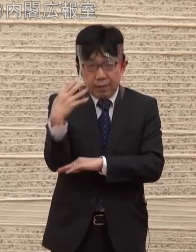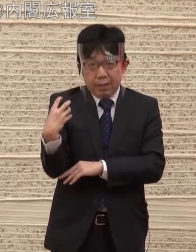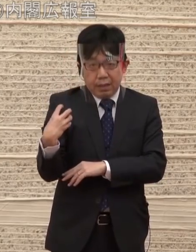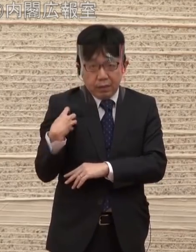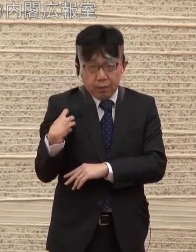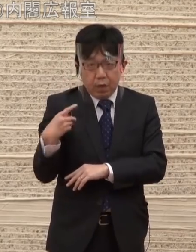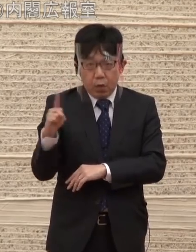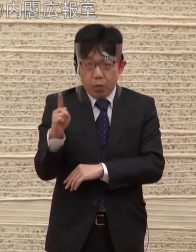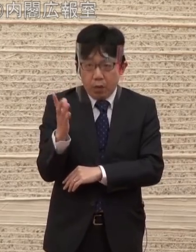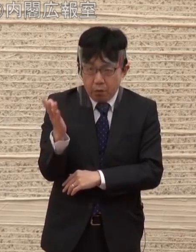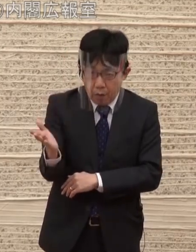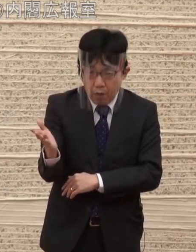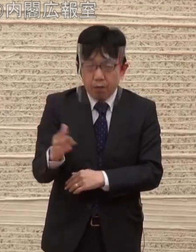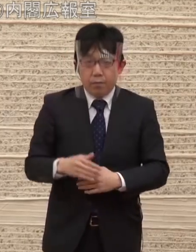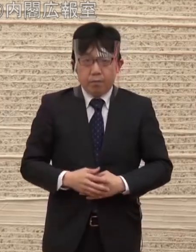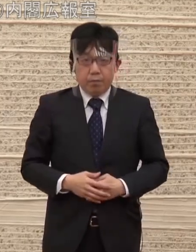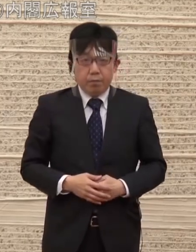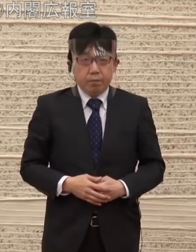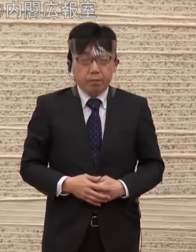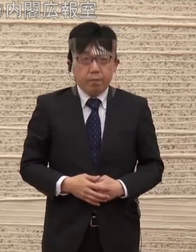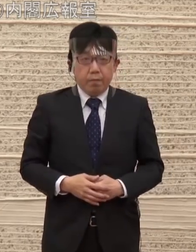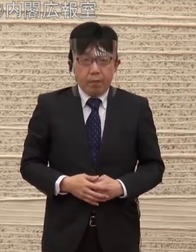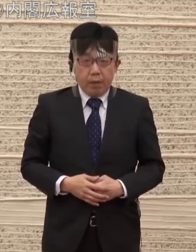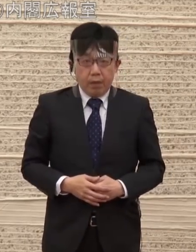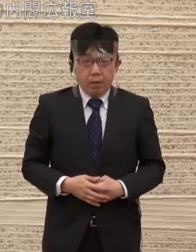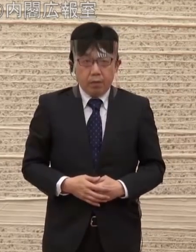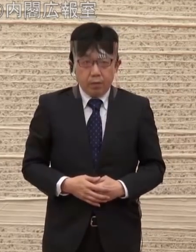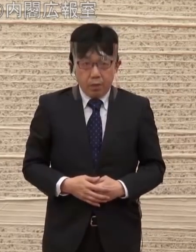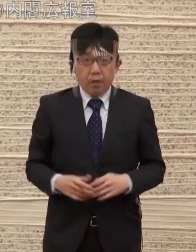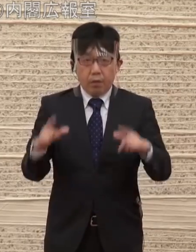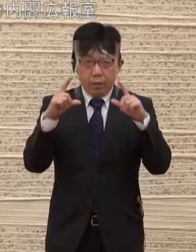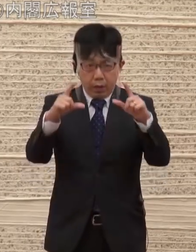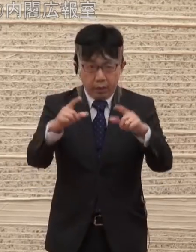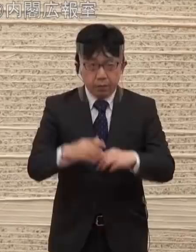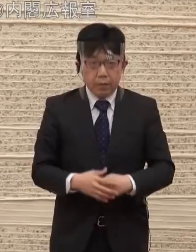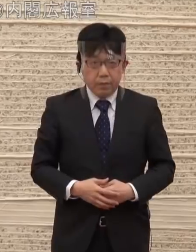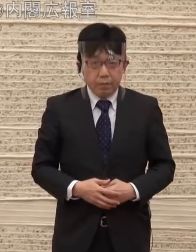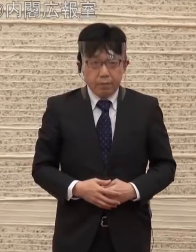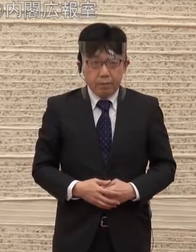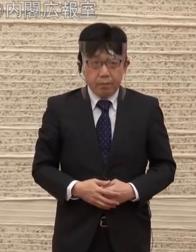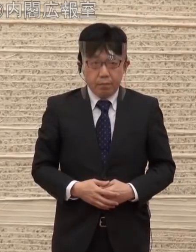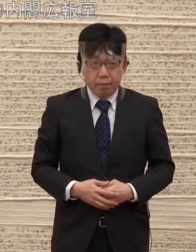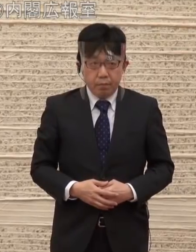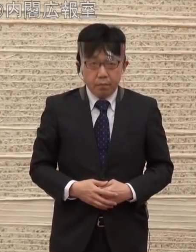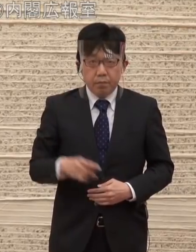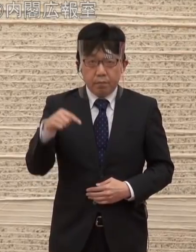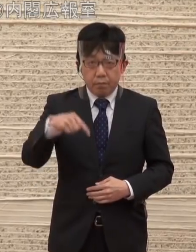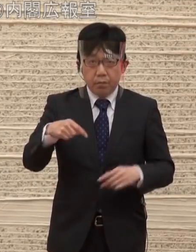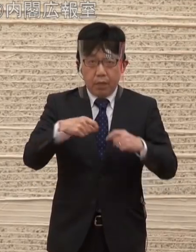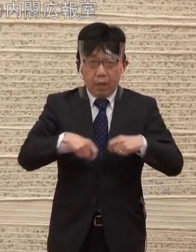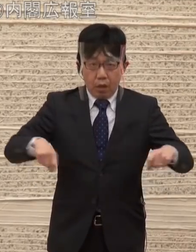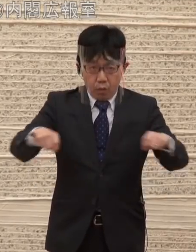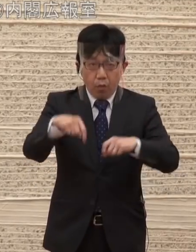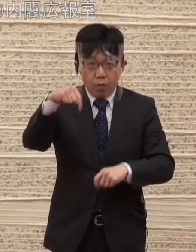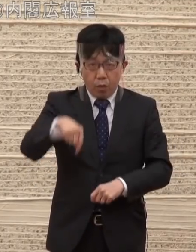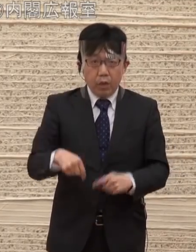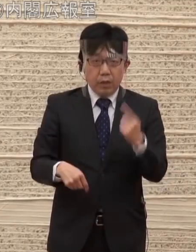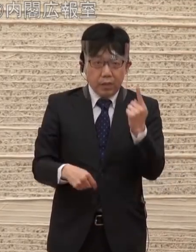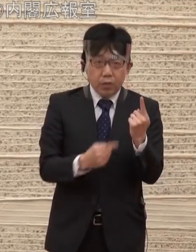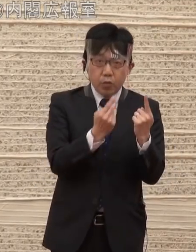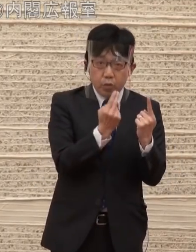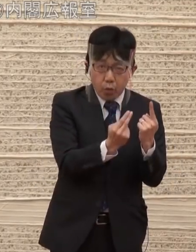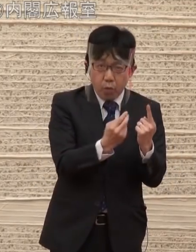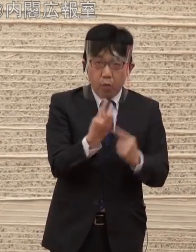か以上ですはいレースでお答えいたしますあの方は関東のまあ筆頭43点と